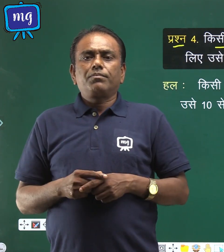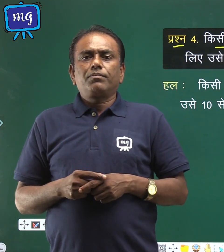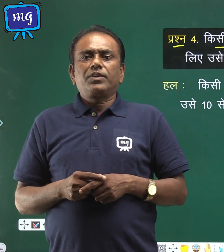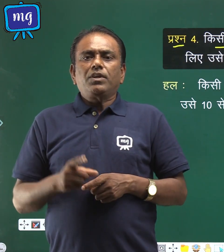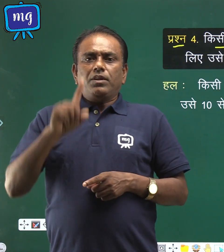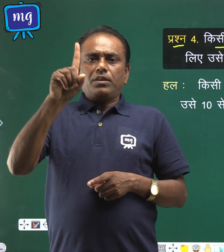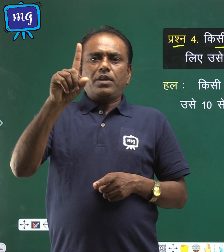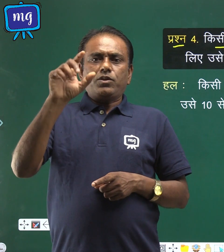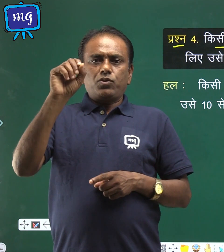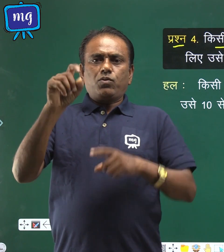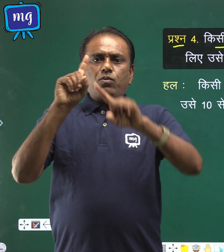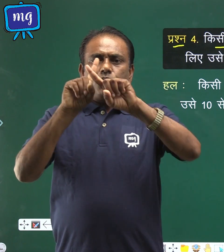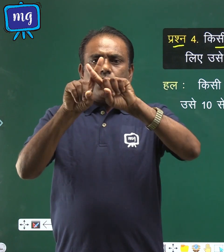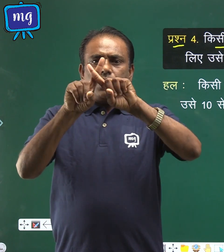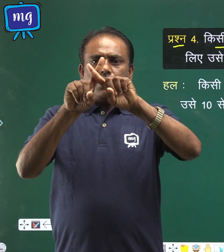10 गुना